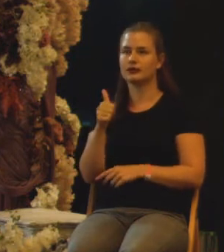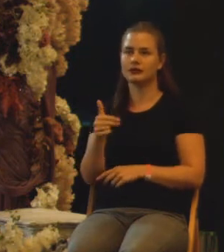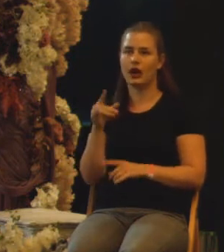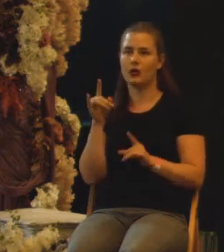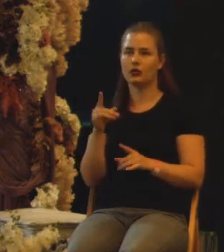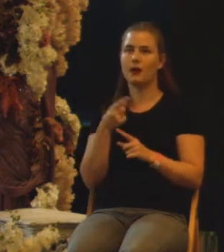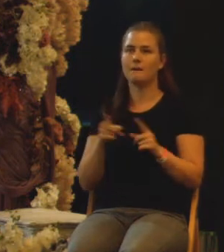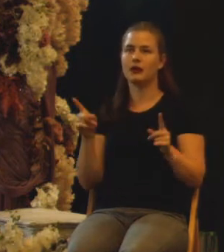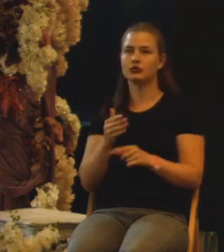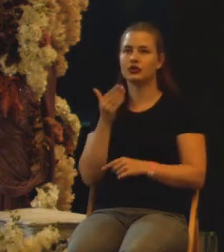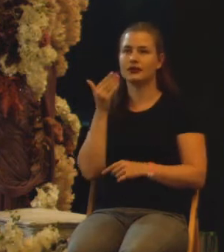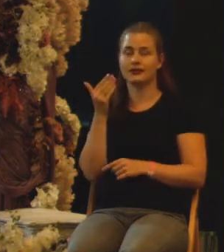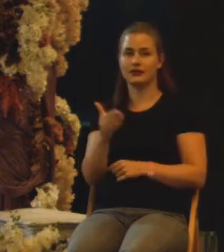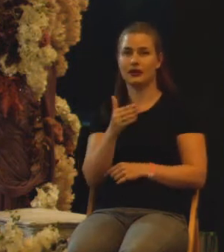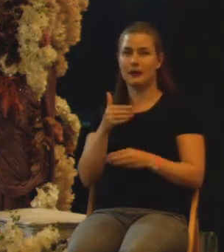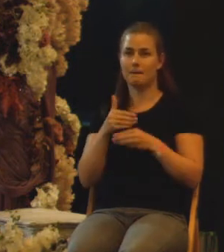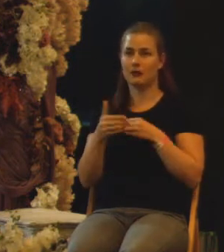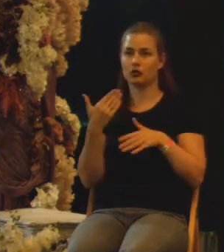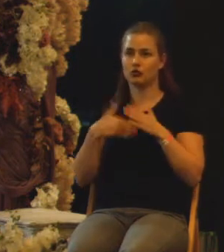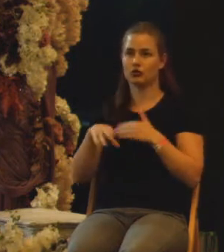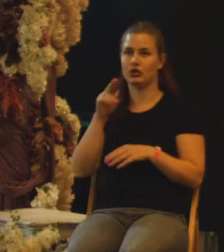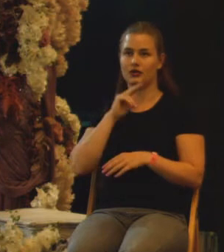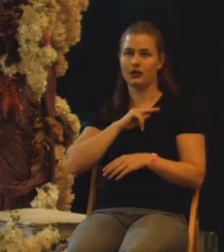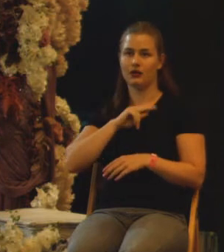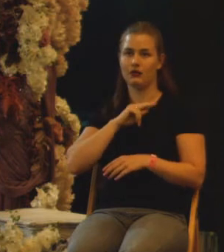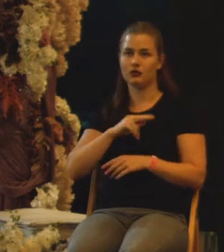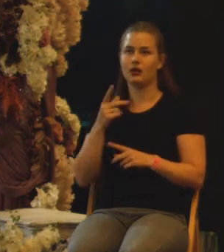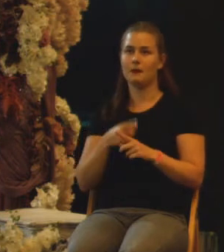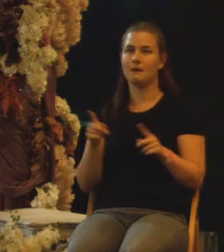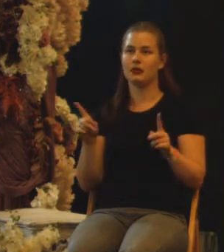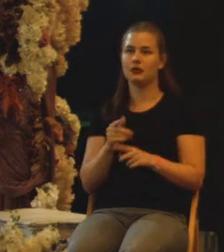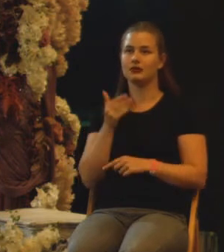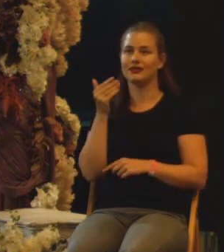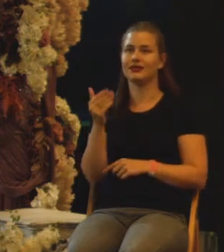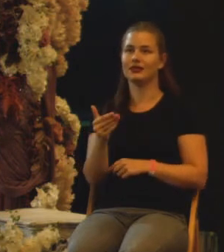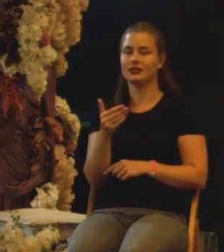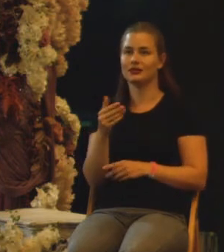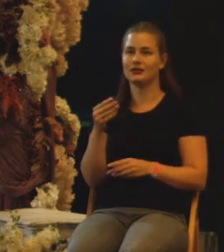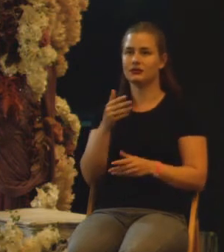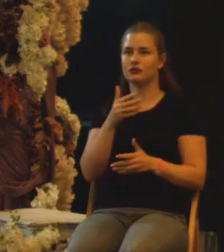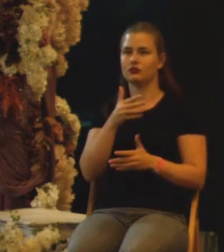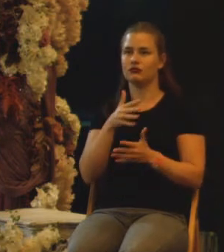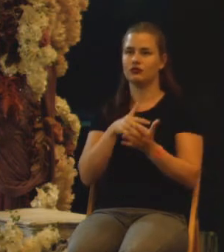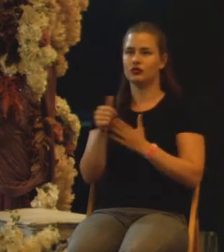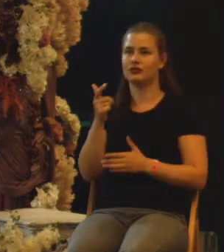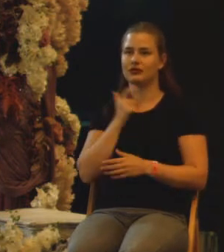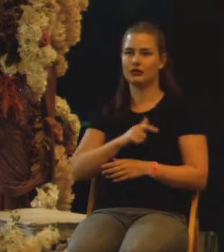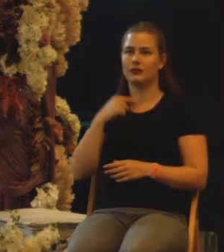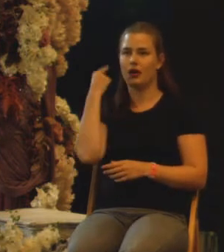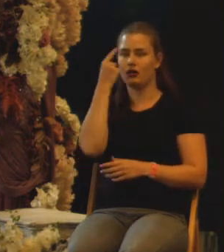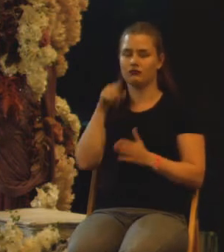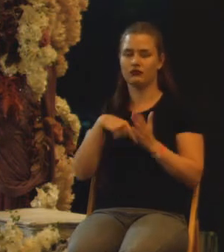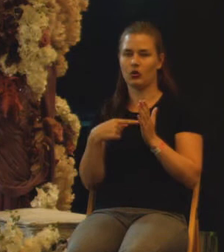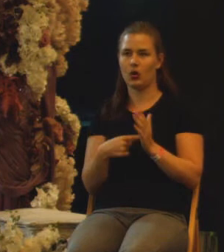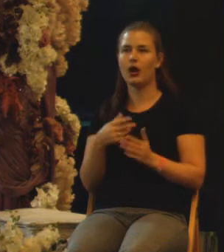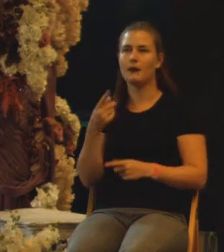крутая, потому что ты позже ушла на работу, потому что ты смыла с себя город, потому что, придя